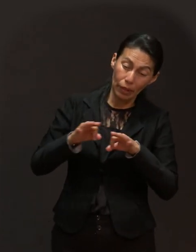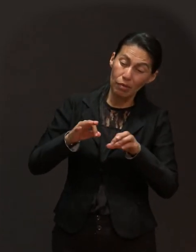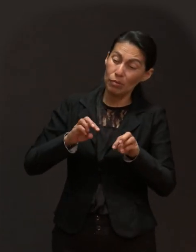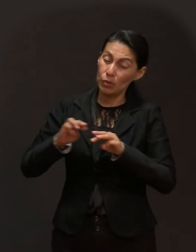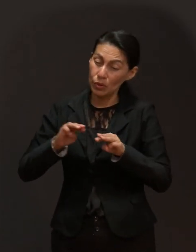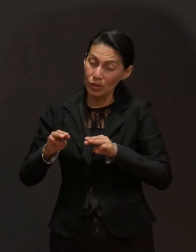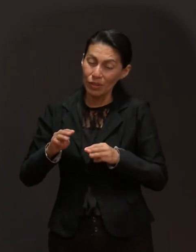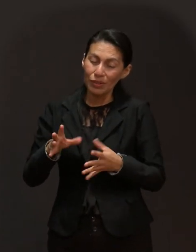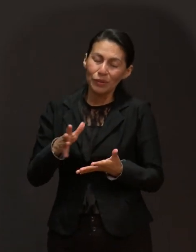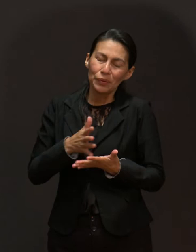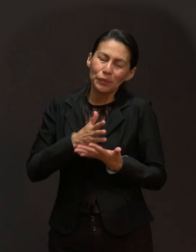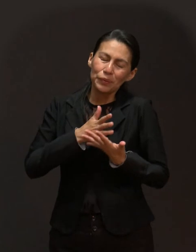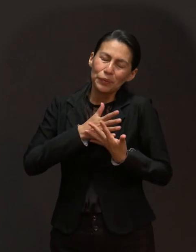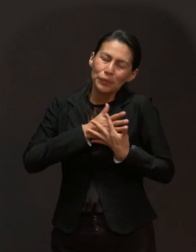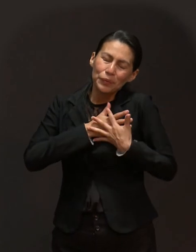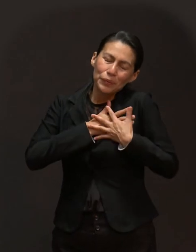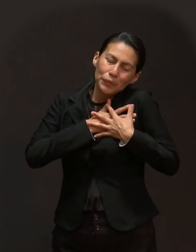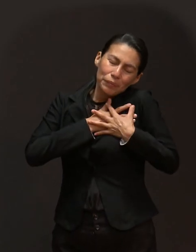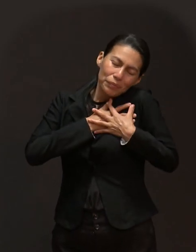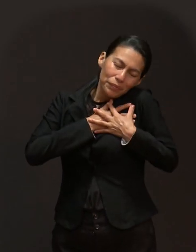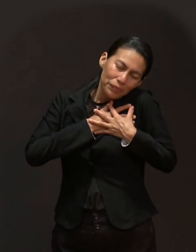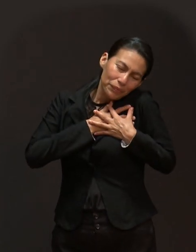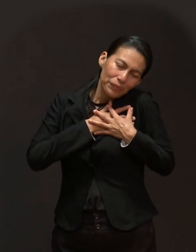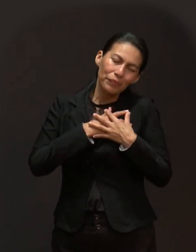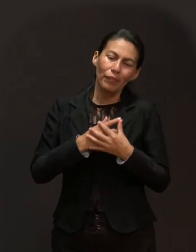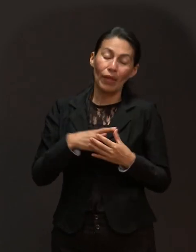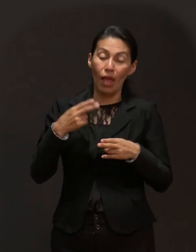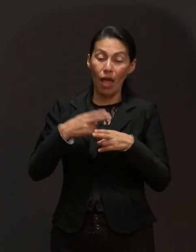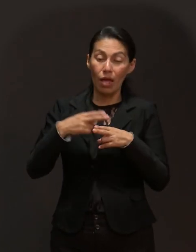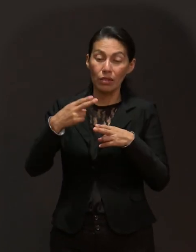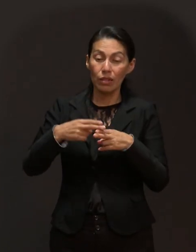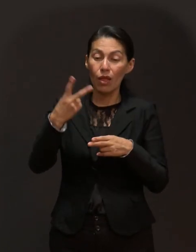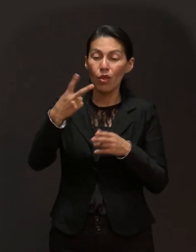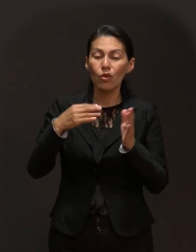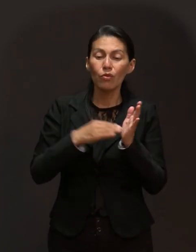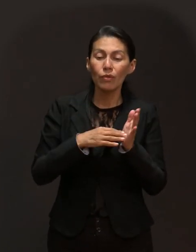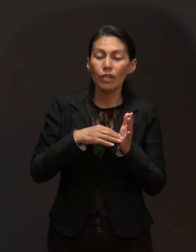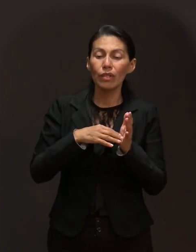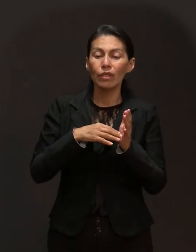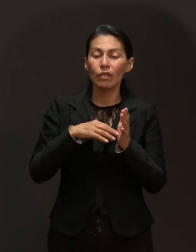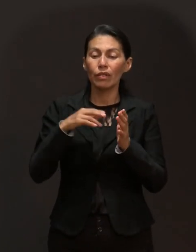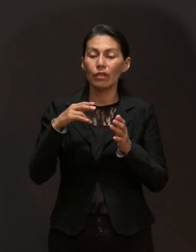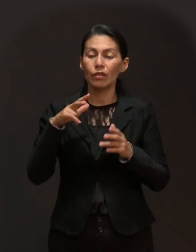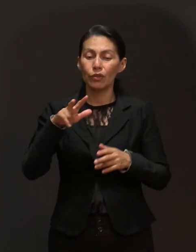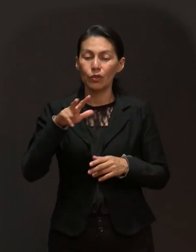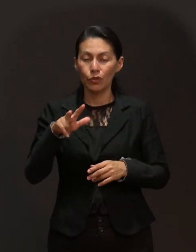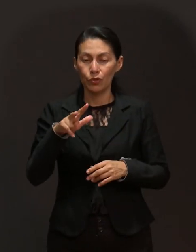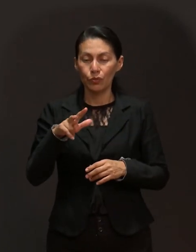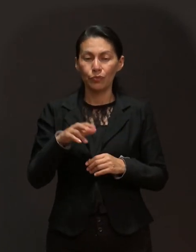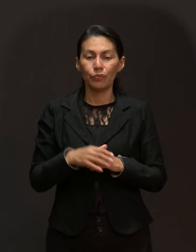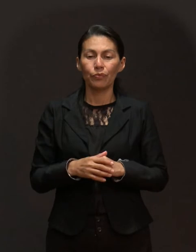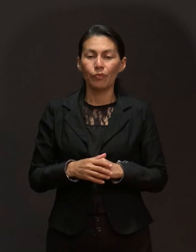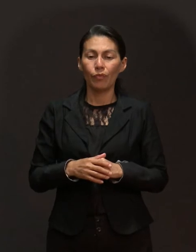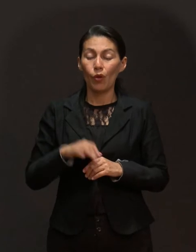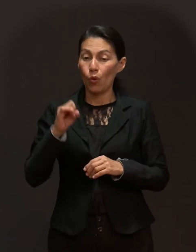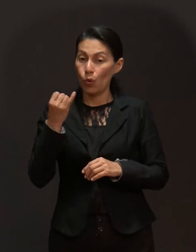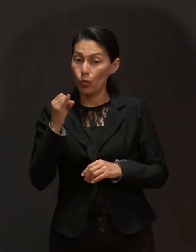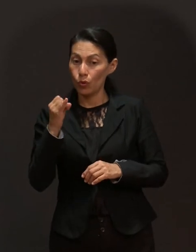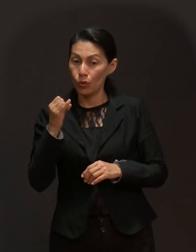trabajé con ellos como responsable en el área de auditoría médica hasta que el 2018 en junio